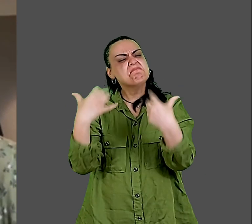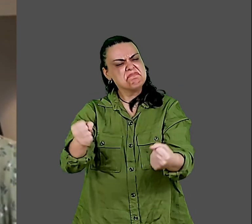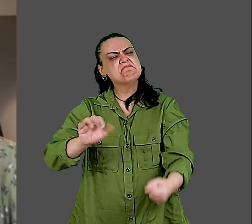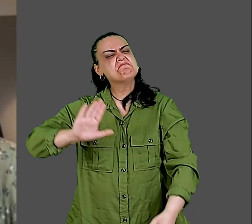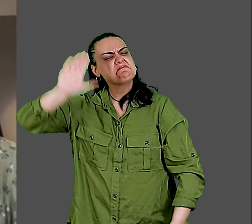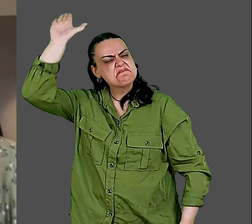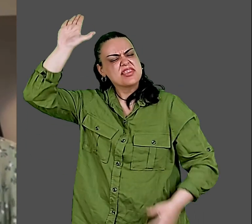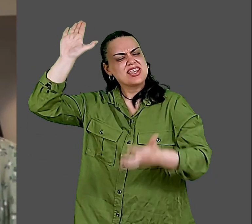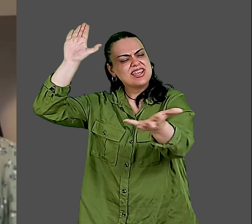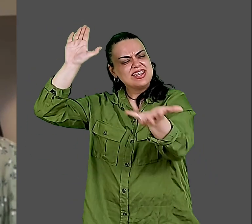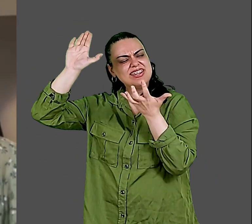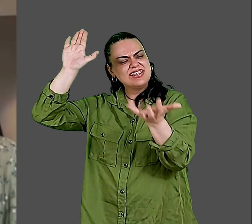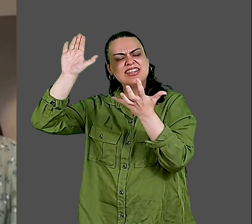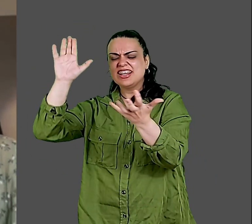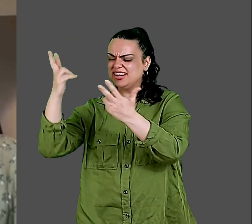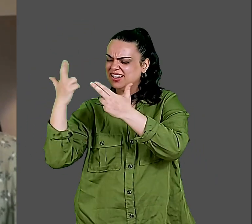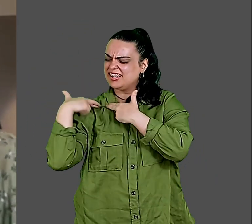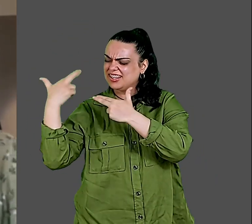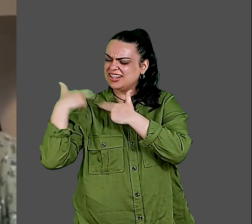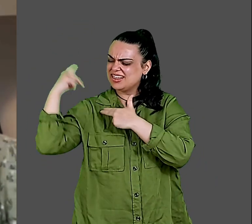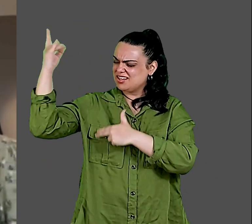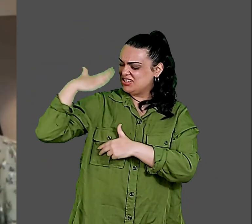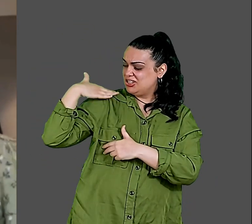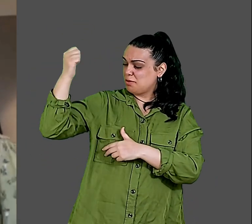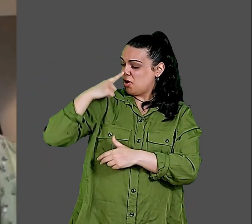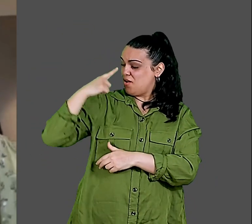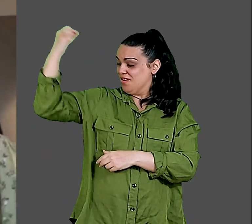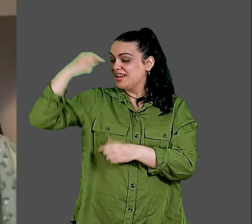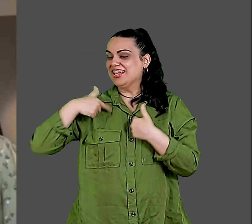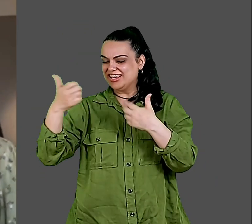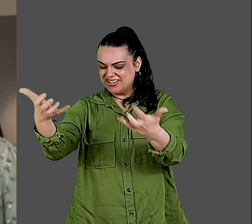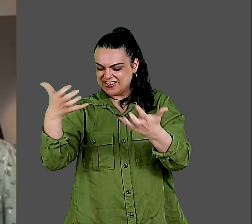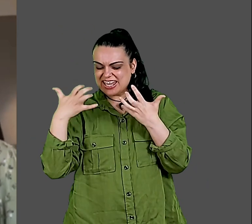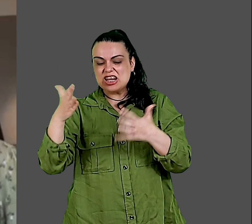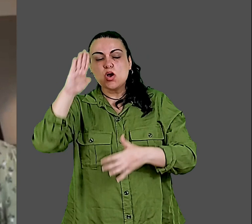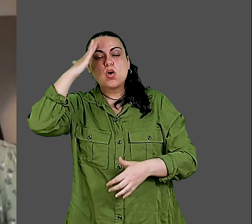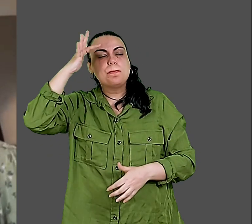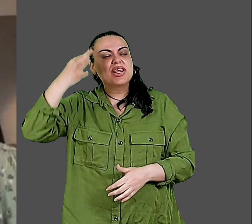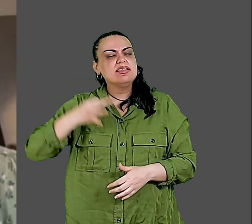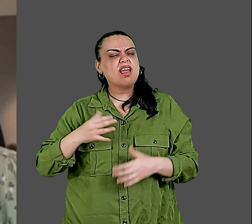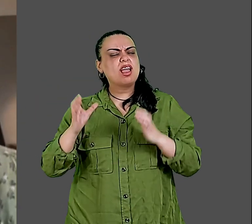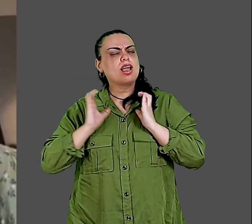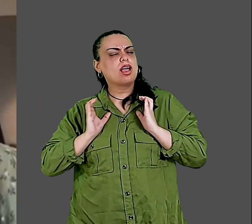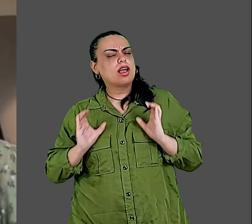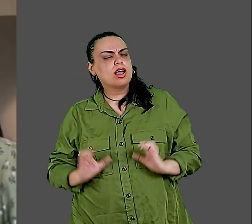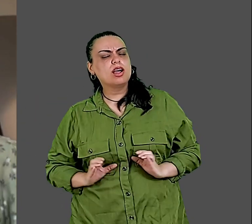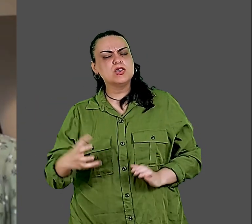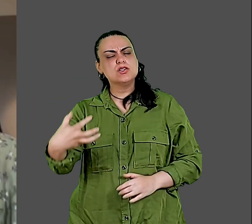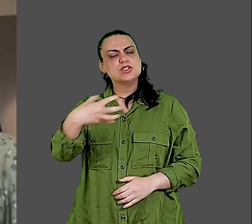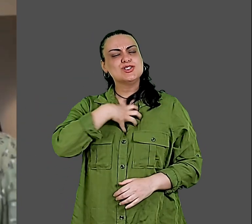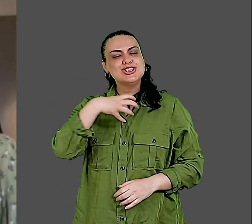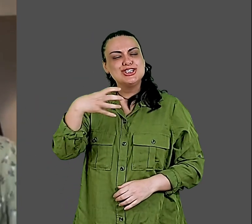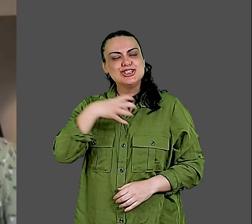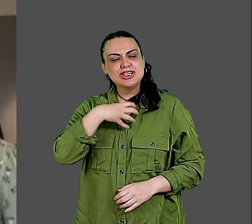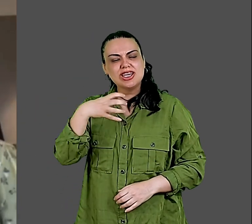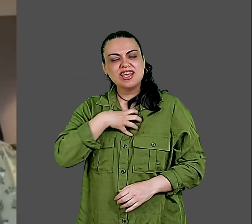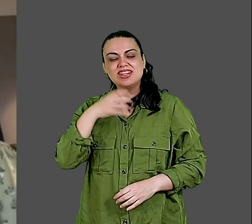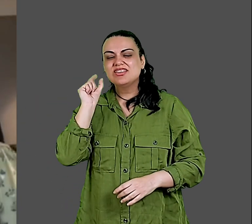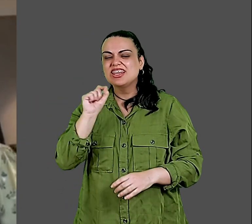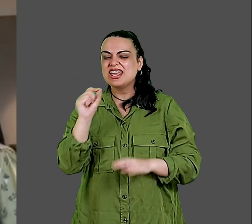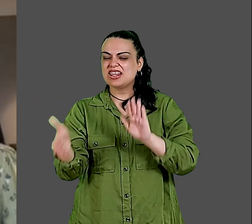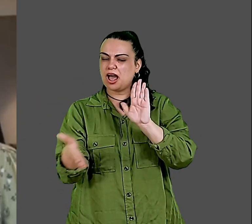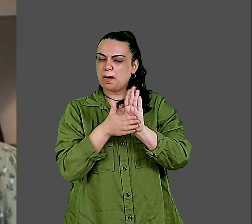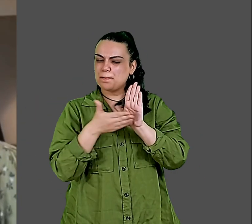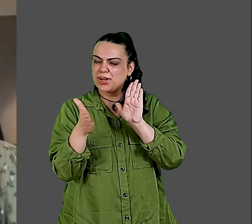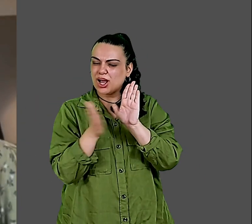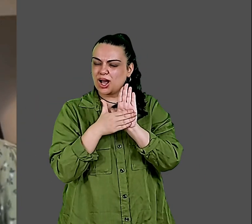lugar dentro do chamado, de compreender a sua postura, o seu posicionamento dentro da proposta que o